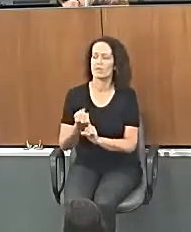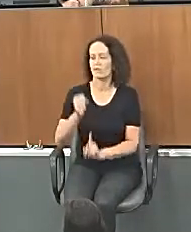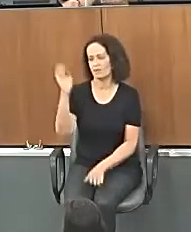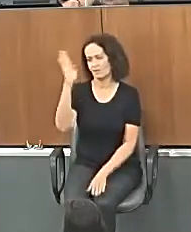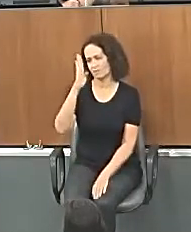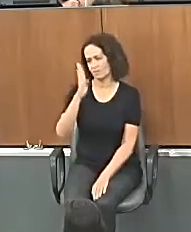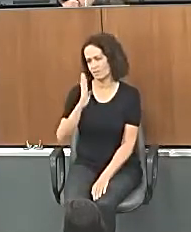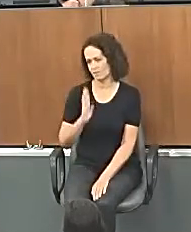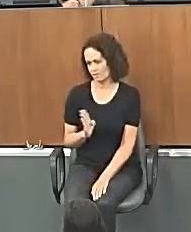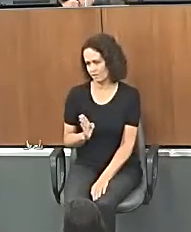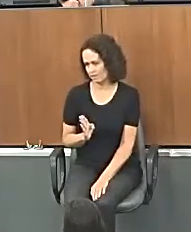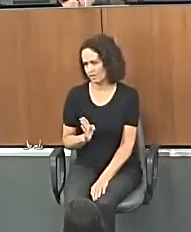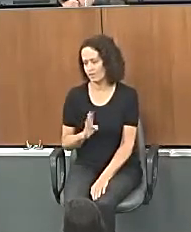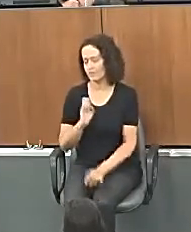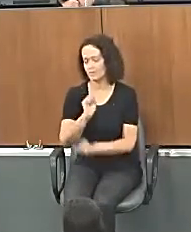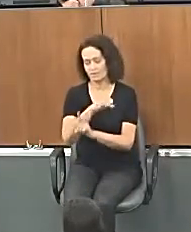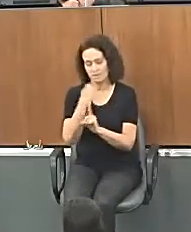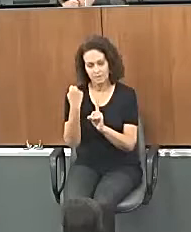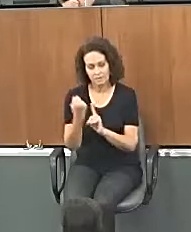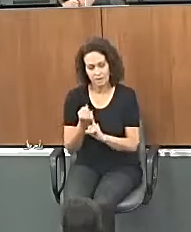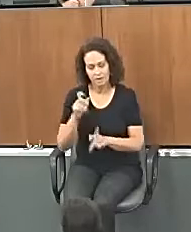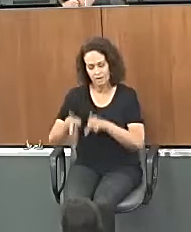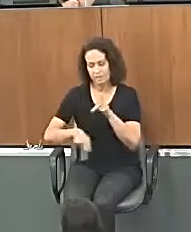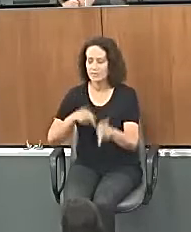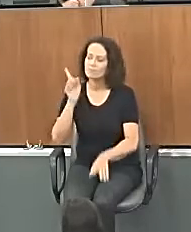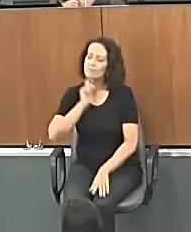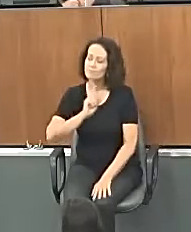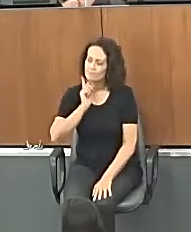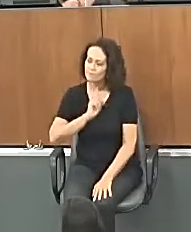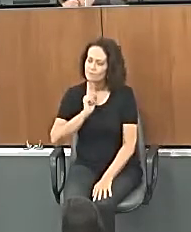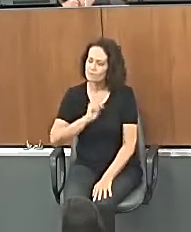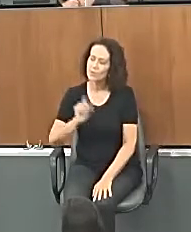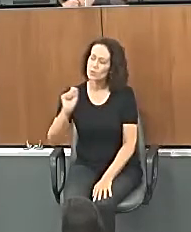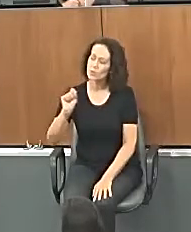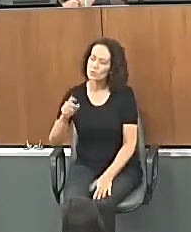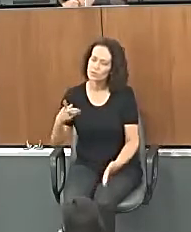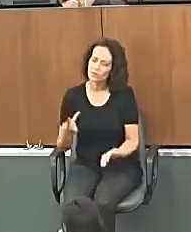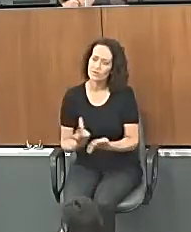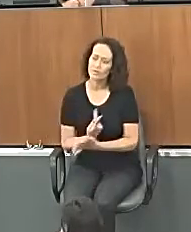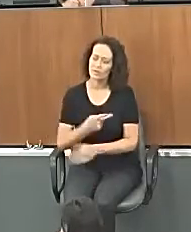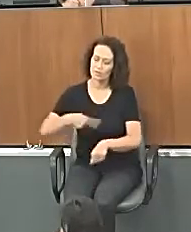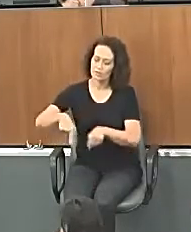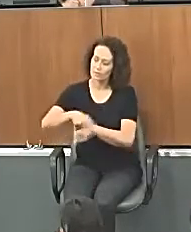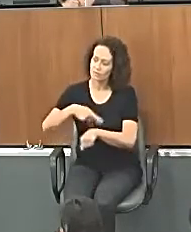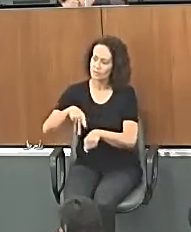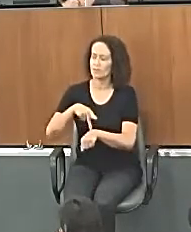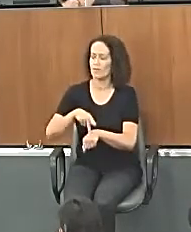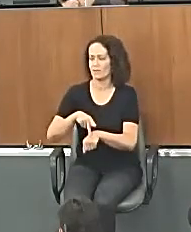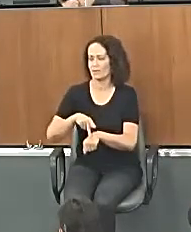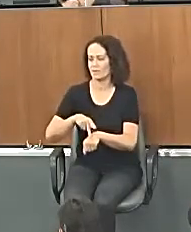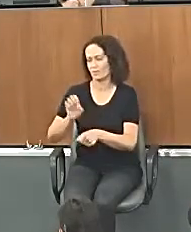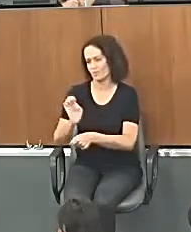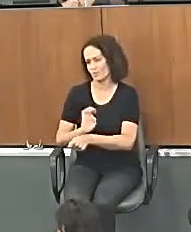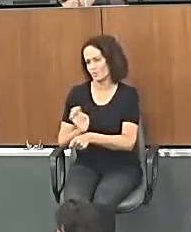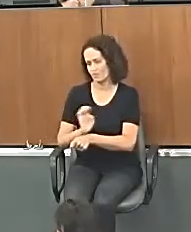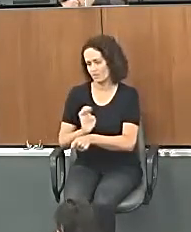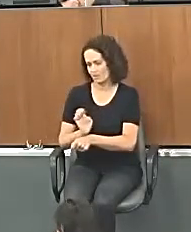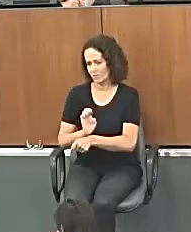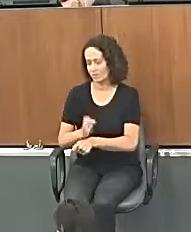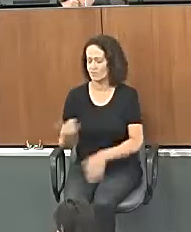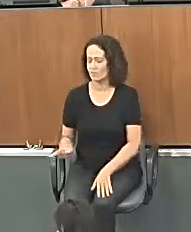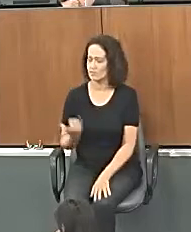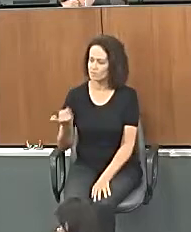a sociedade mineira o que está ocorrendo no nosso país no nosso estado é de suma importância